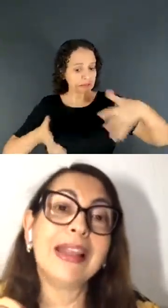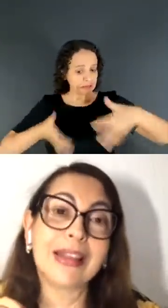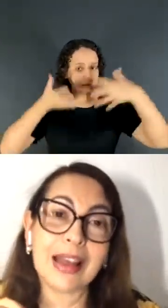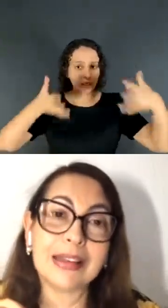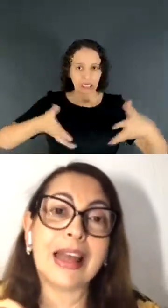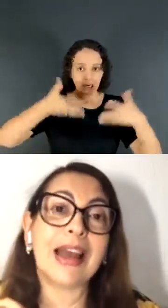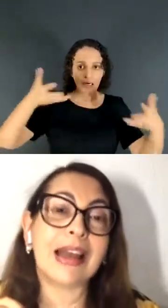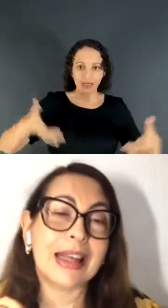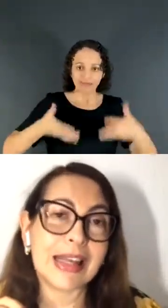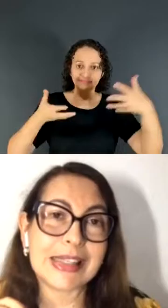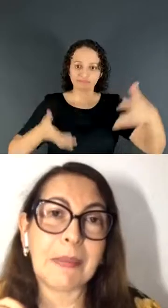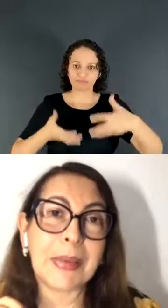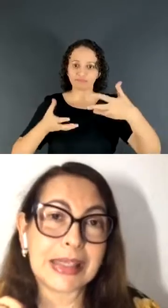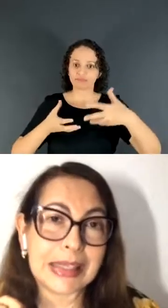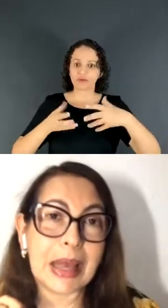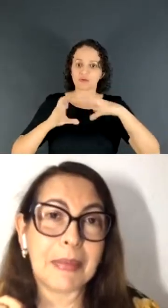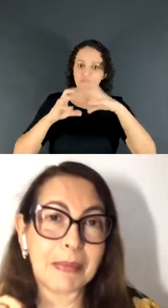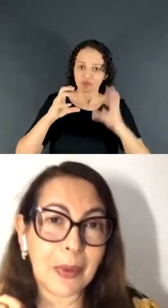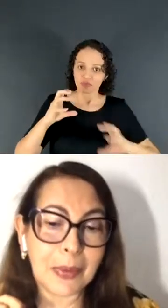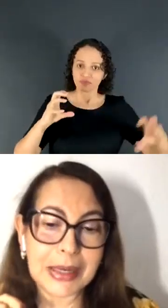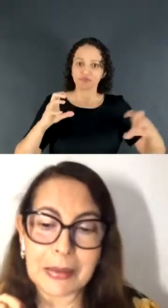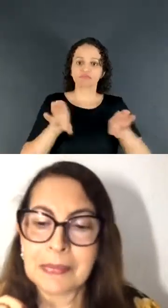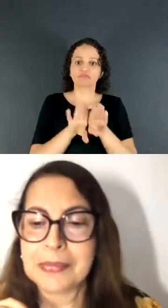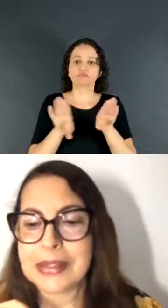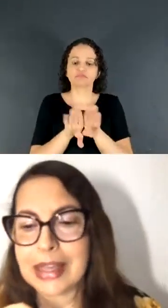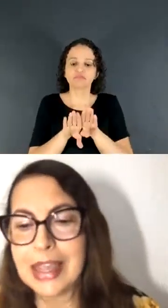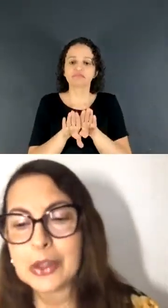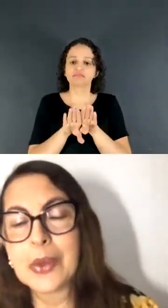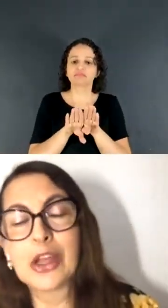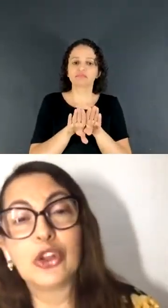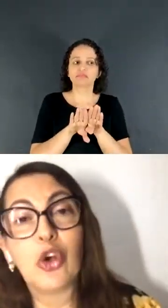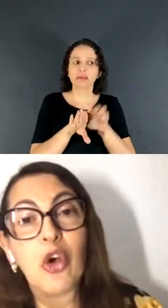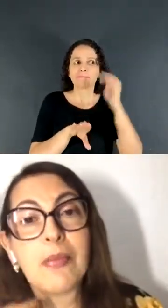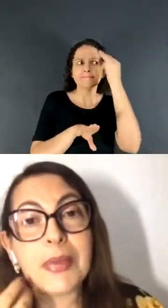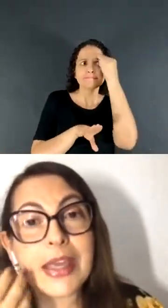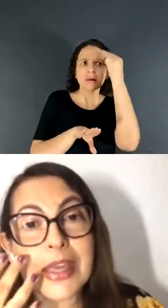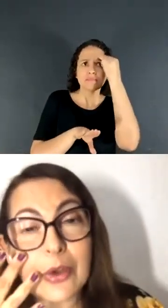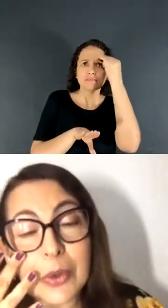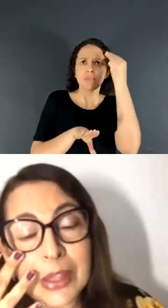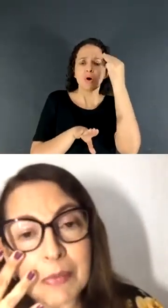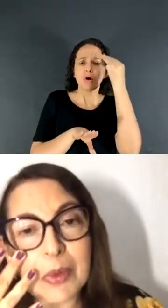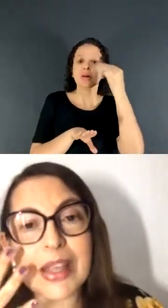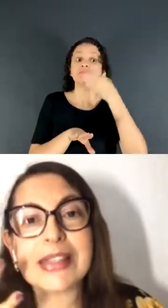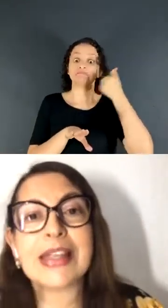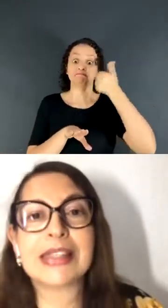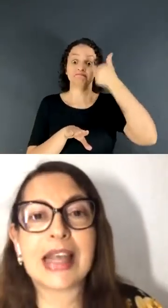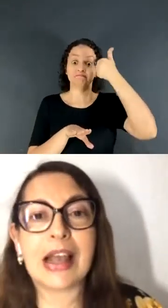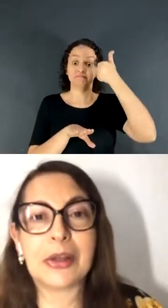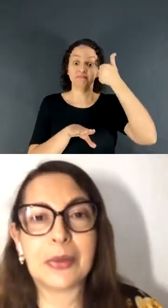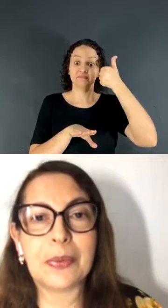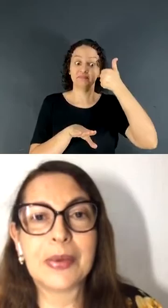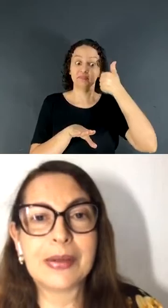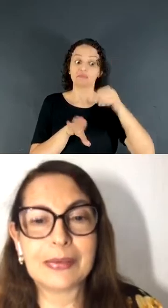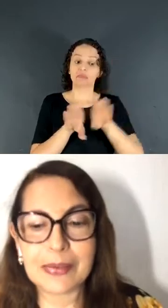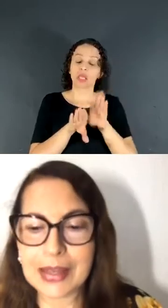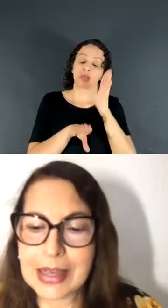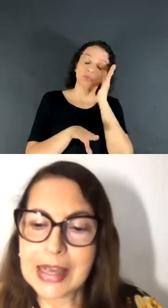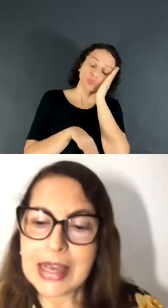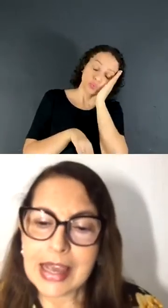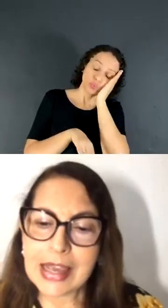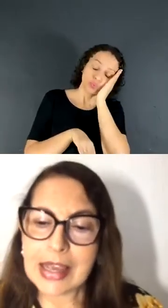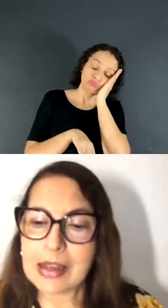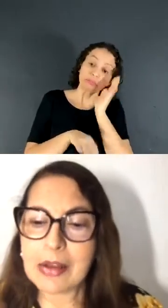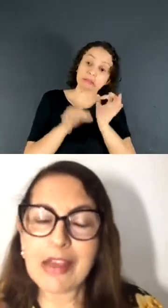ou retardar essa perda da memória, certo? Dormir o tempo necessário,